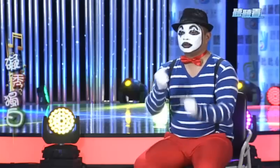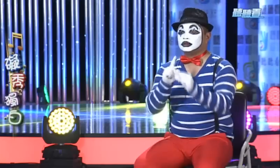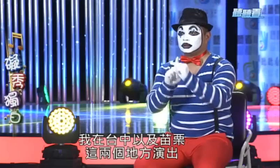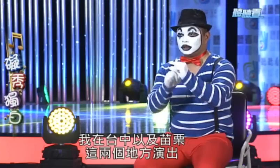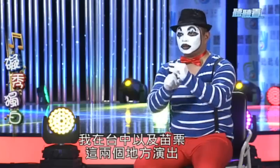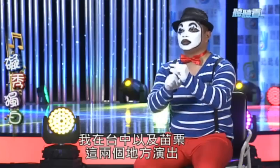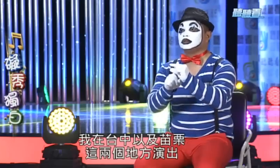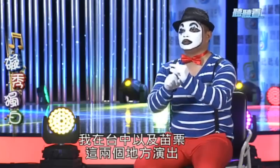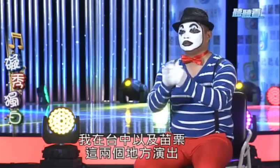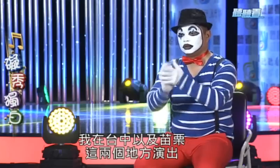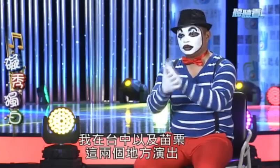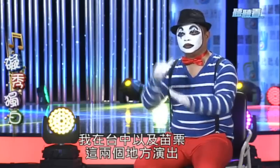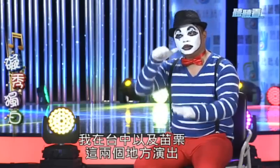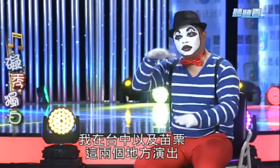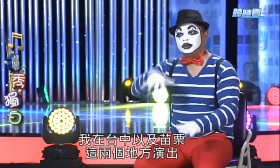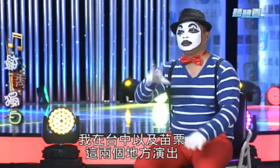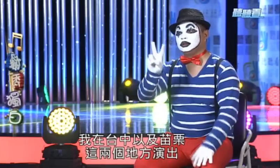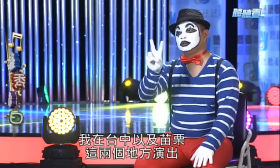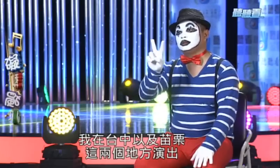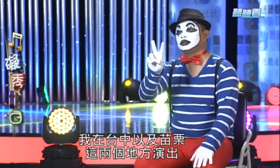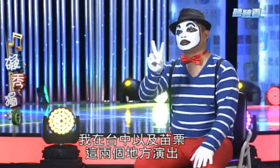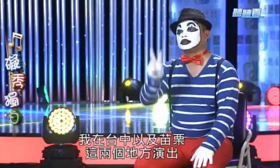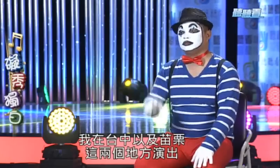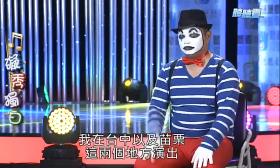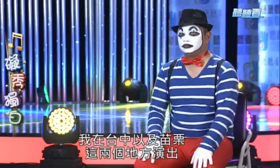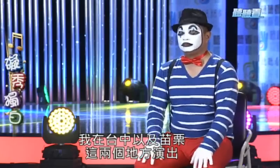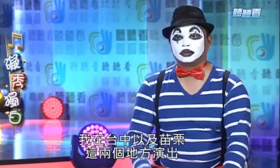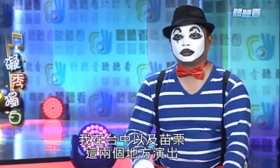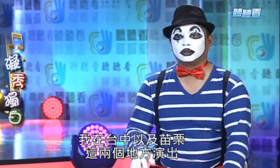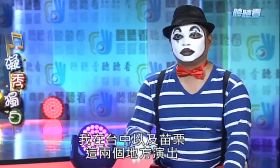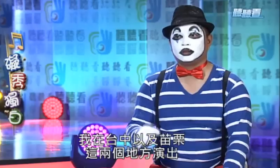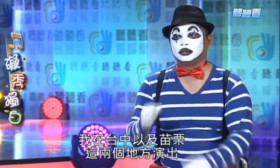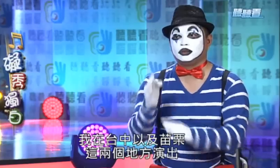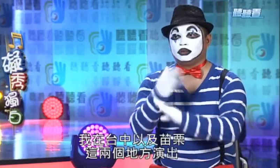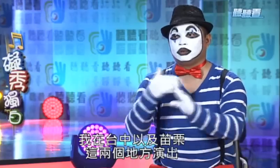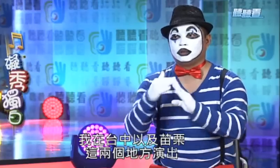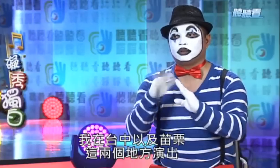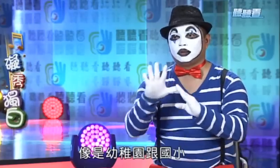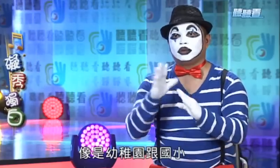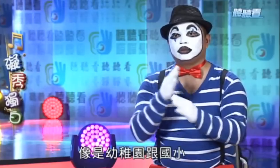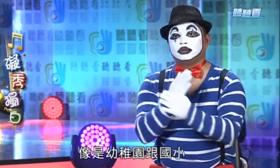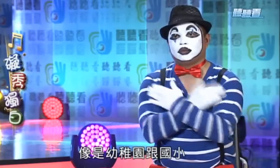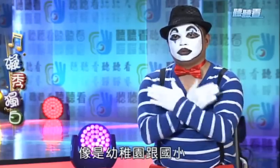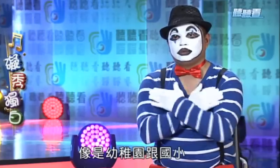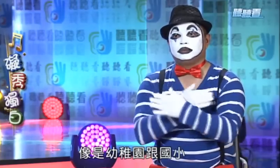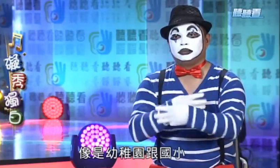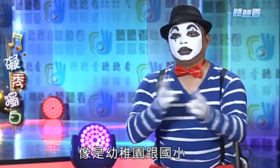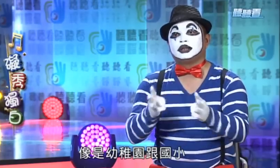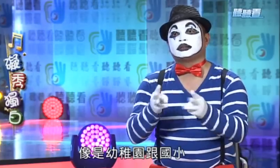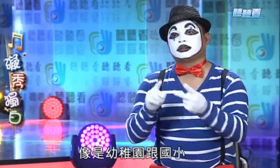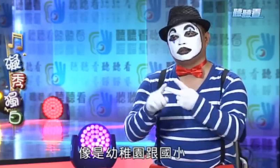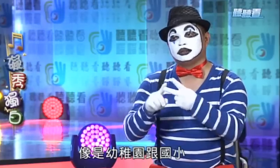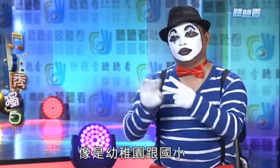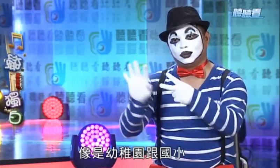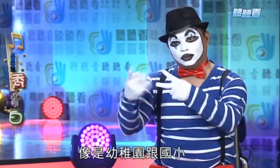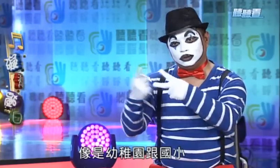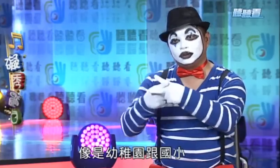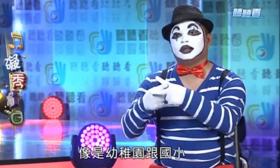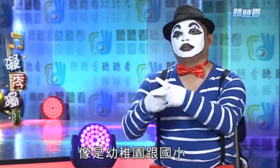我在台中以及苗栗这两个地方演出，像是幼稚园跟国